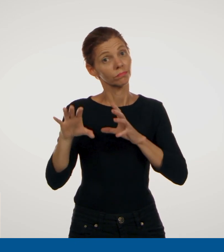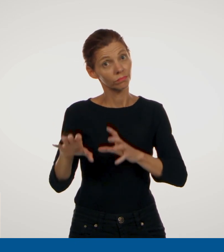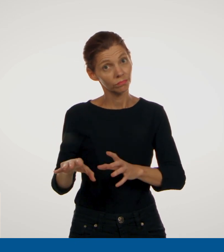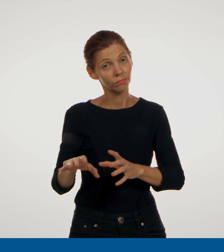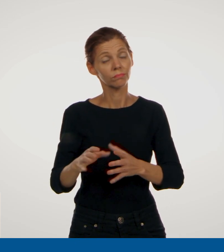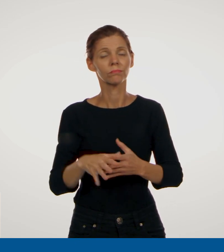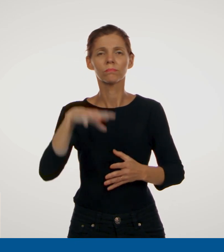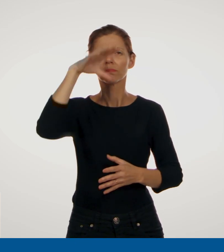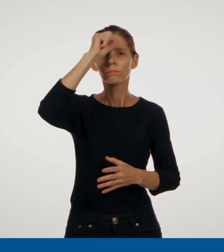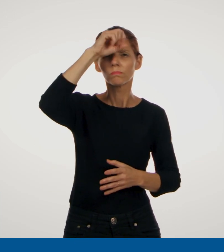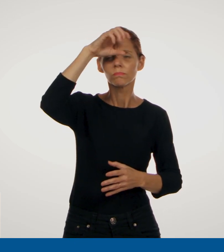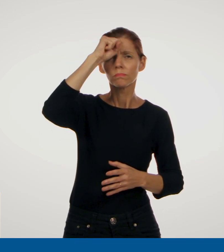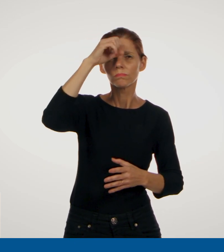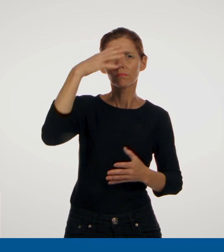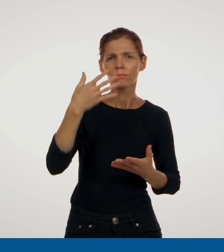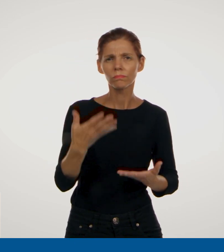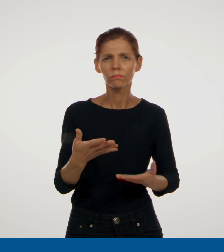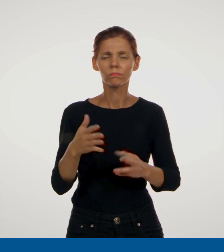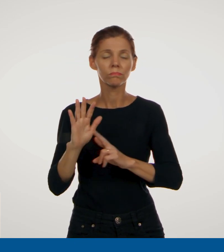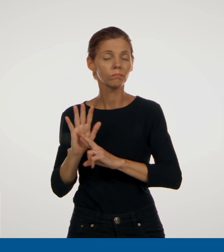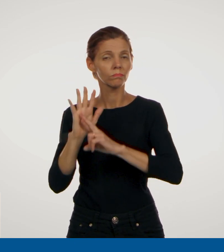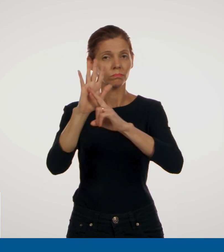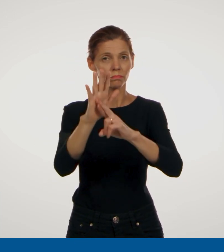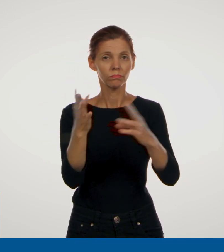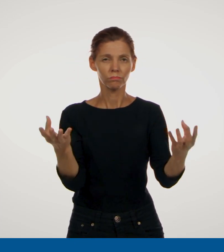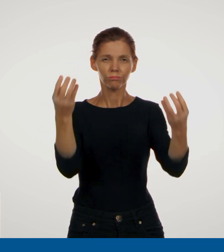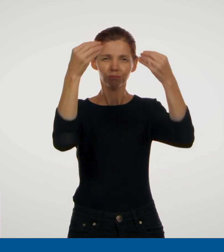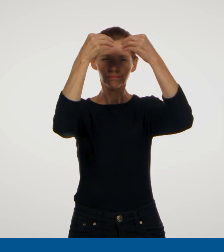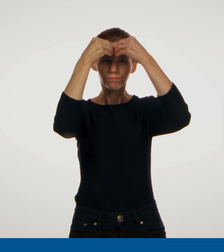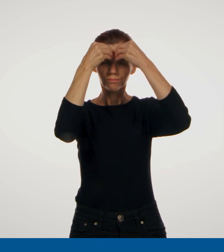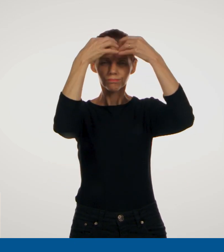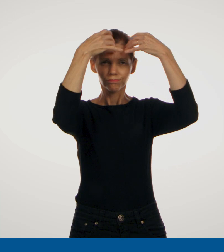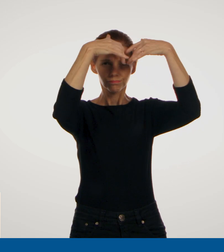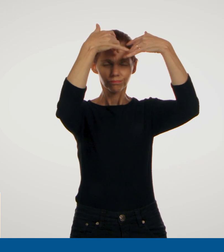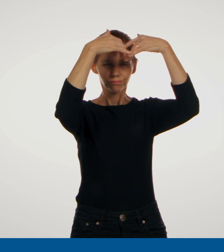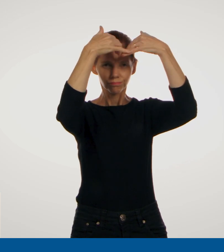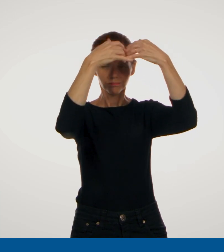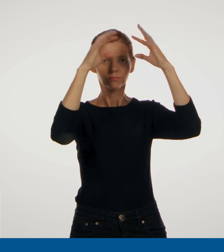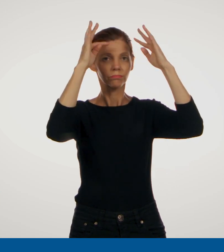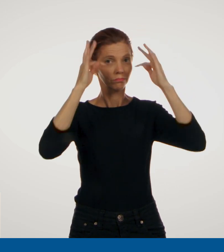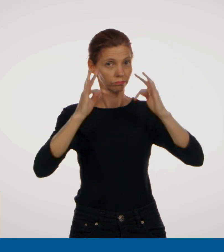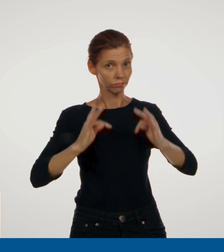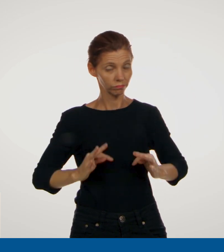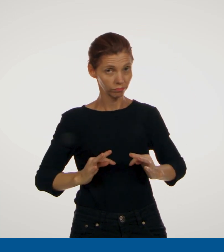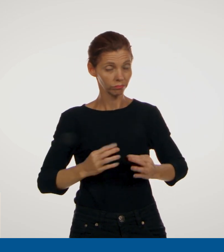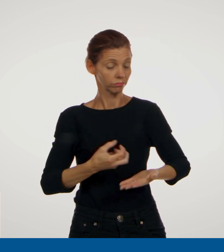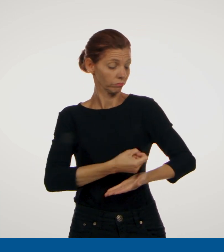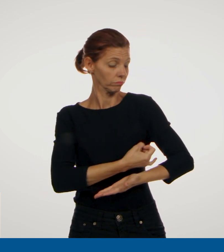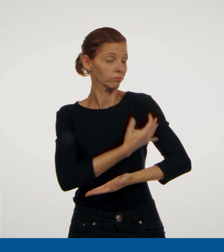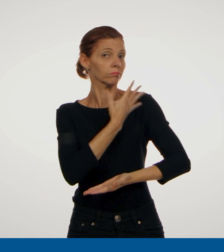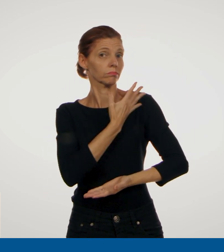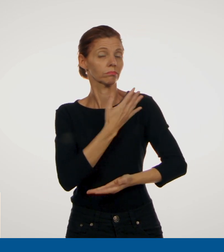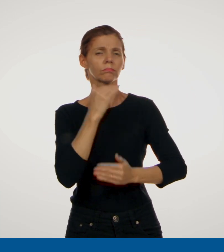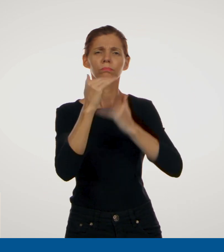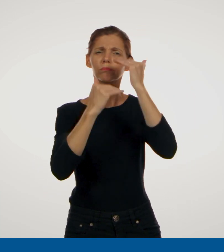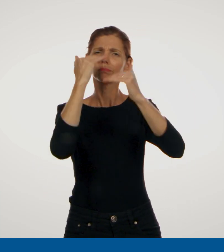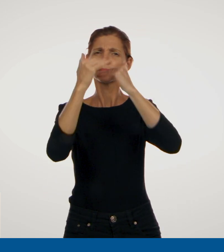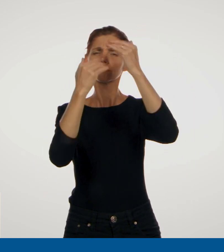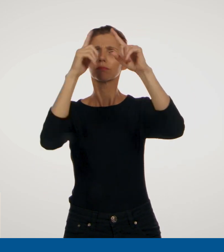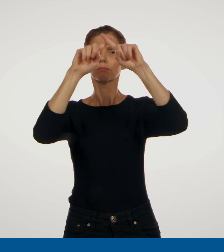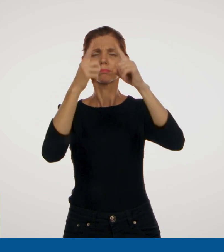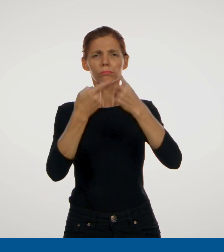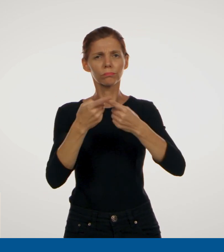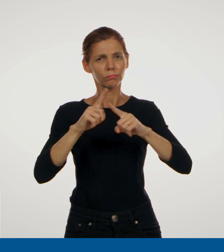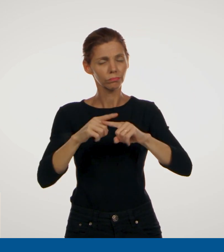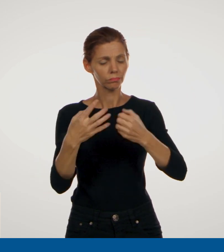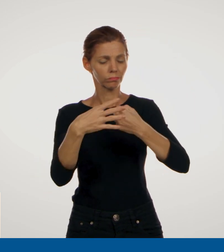Assim, a aprendizagem faz referência à aquisição cognitiva, física, emocional e ao processo de